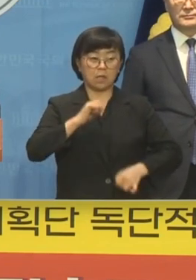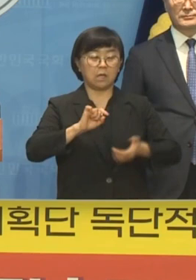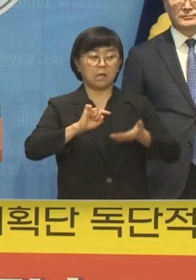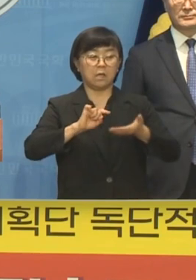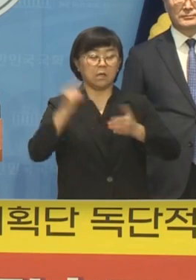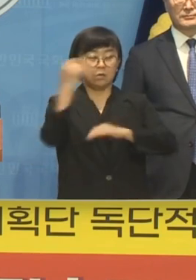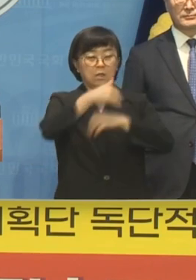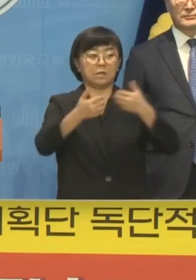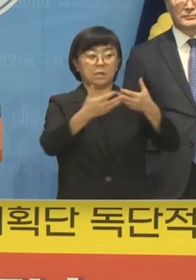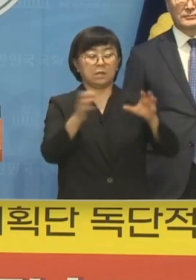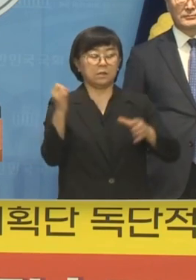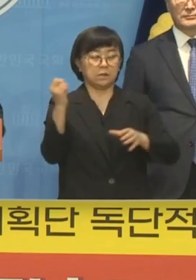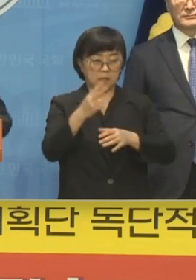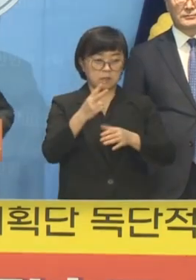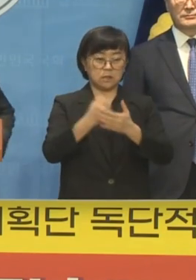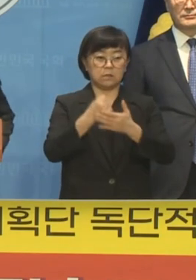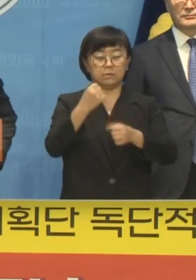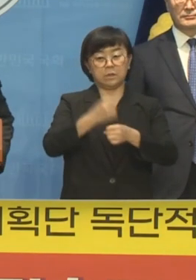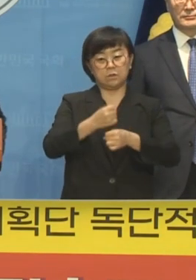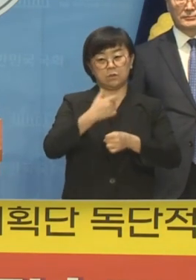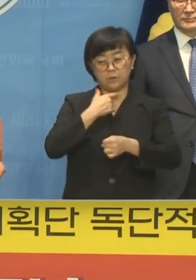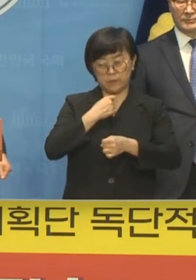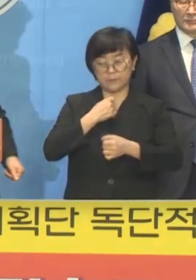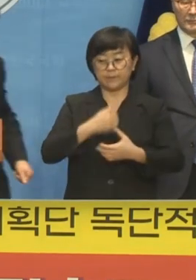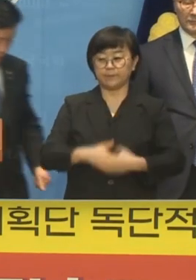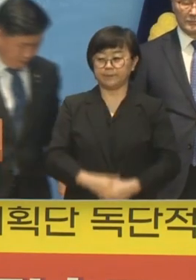재구성해 주시기를 요구합니다.